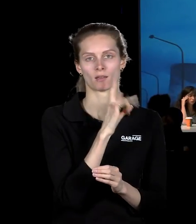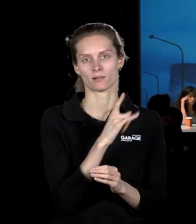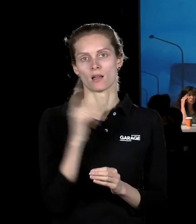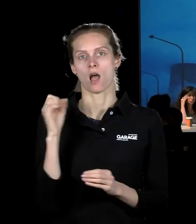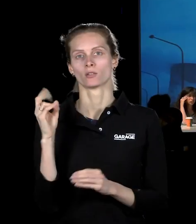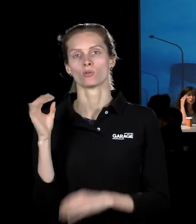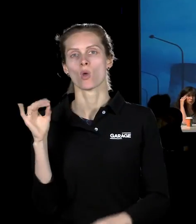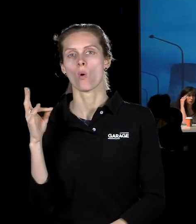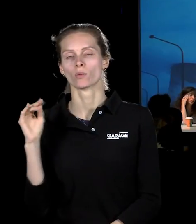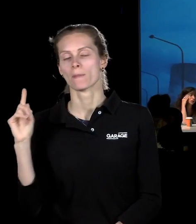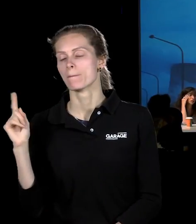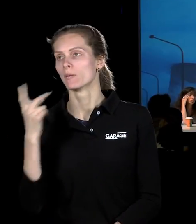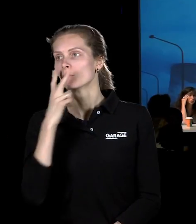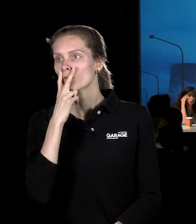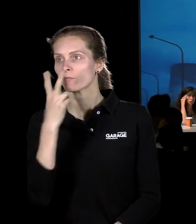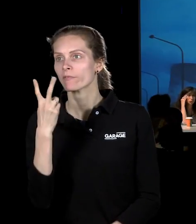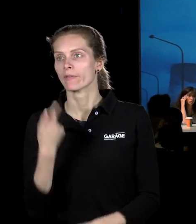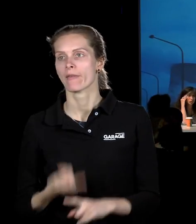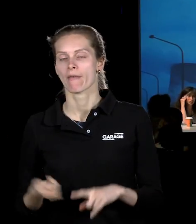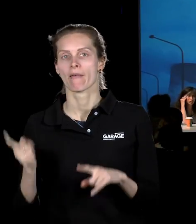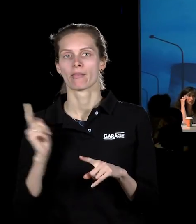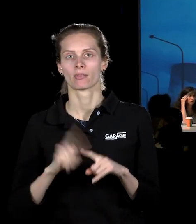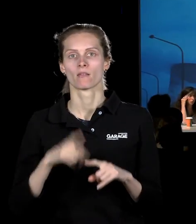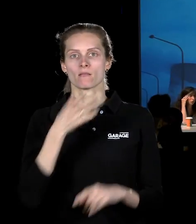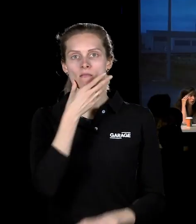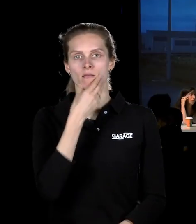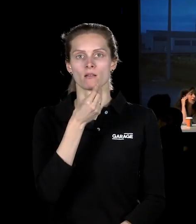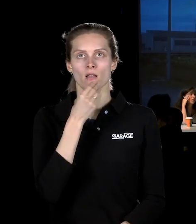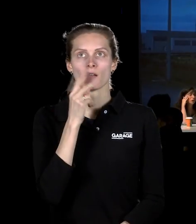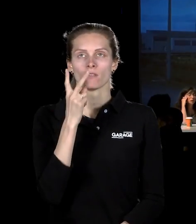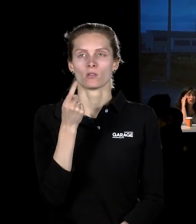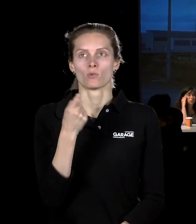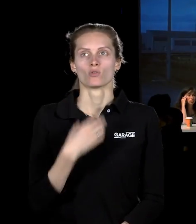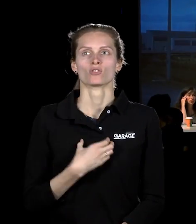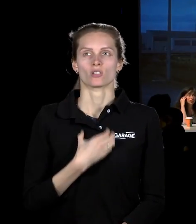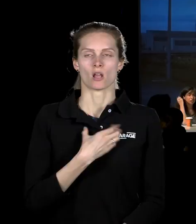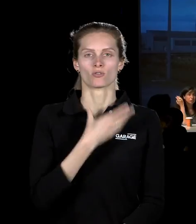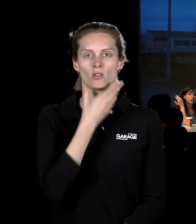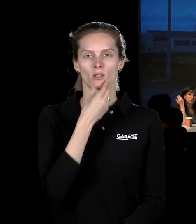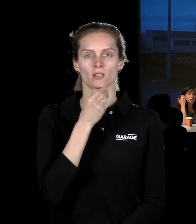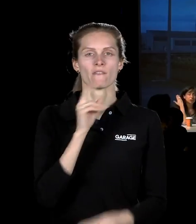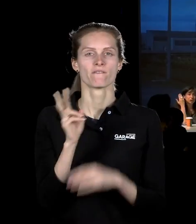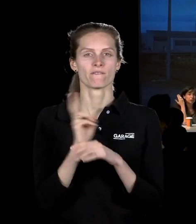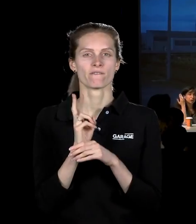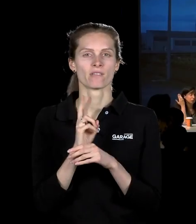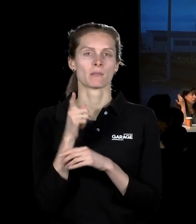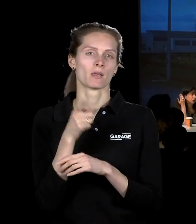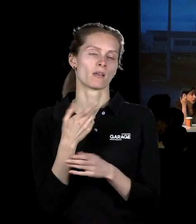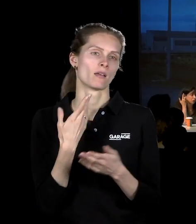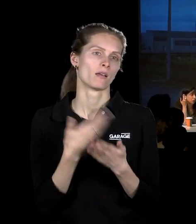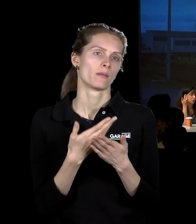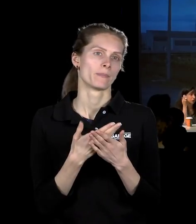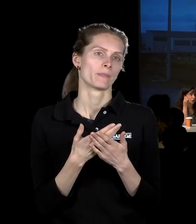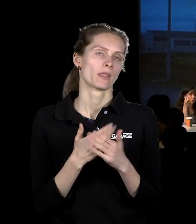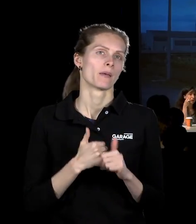первых увидел, что это красиво, и что это, ну, что эта красота довольно жуткая. Фильм, если вы помните, это фильм, если его как-то